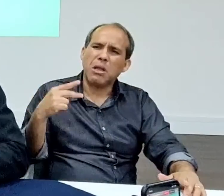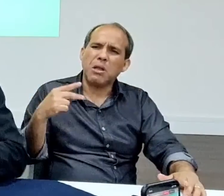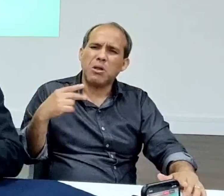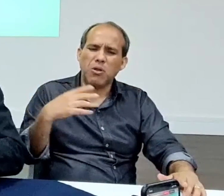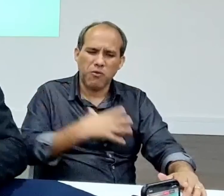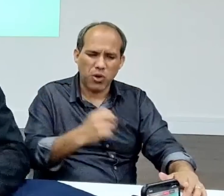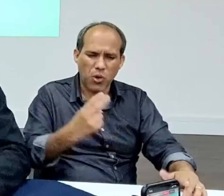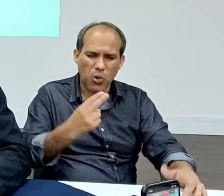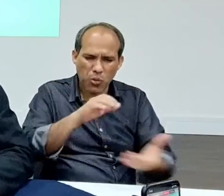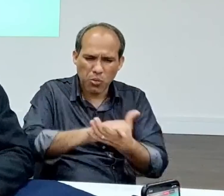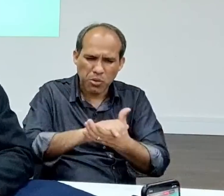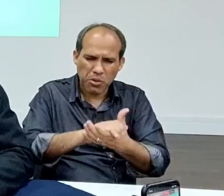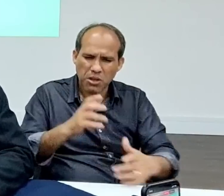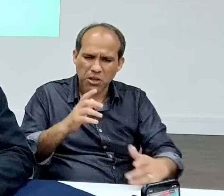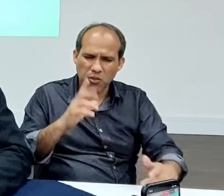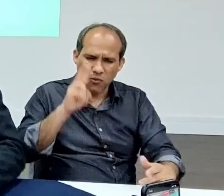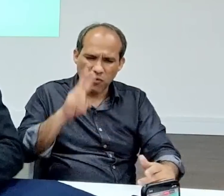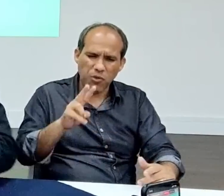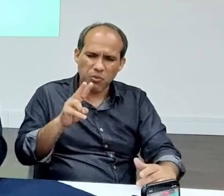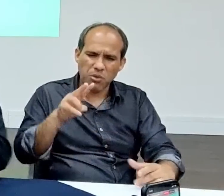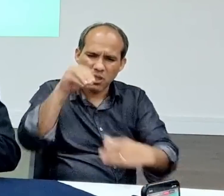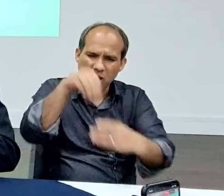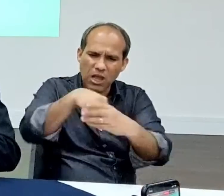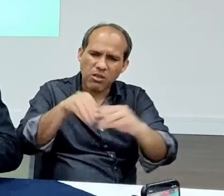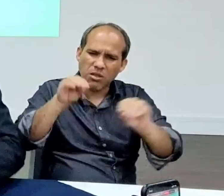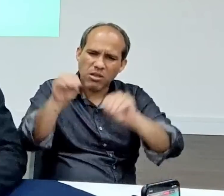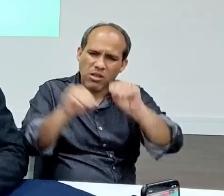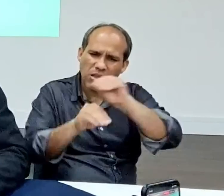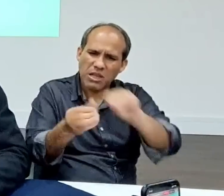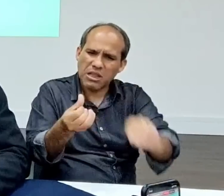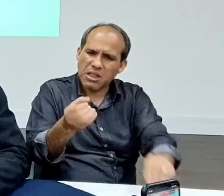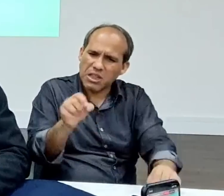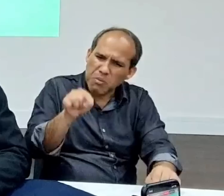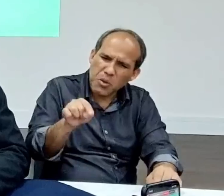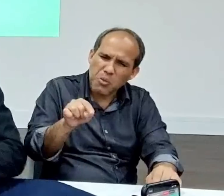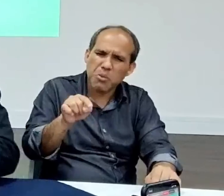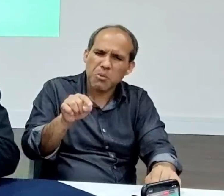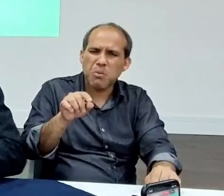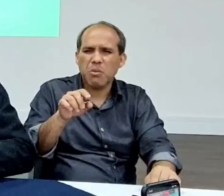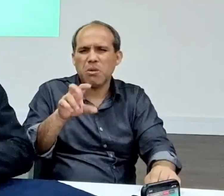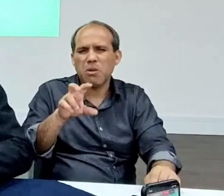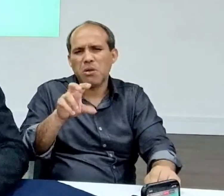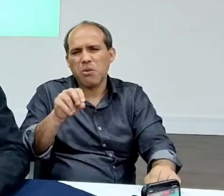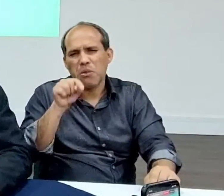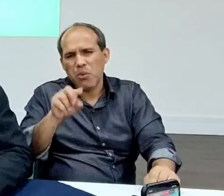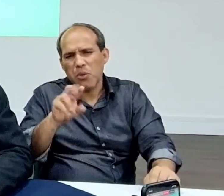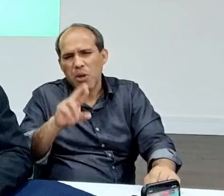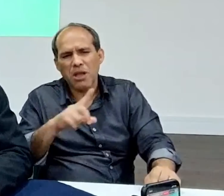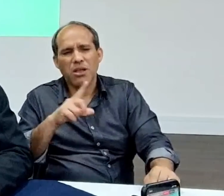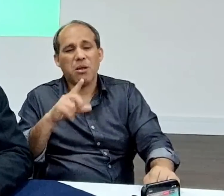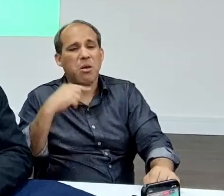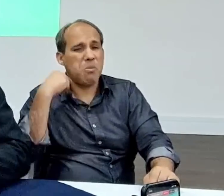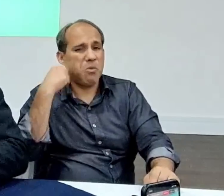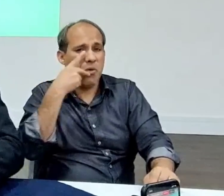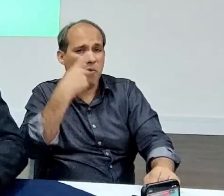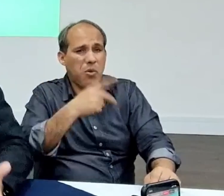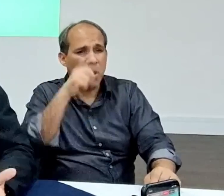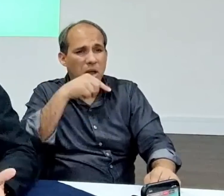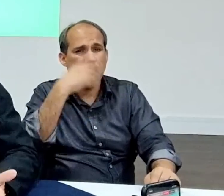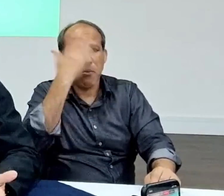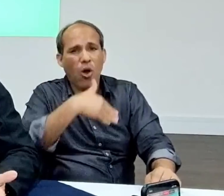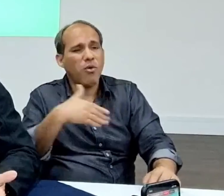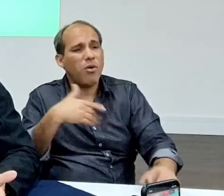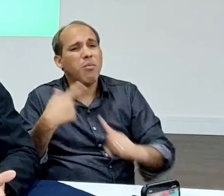Milton, de 50, R$ 60.000, que foi lá comprovado, né? Segundo palavra do advogado, que foi para compra